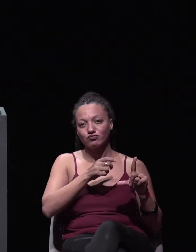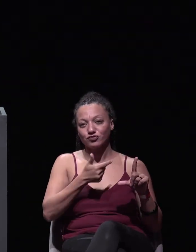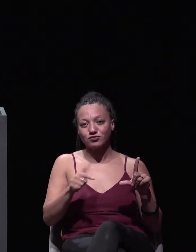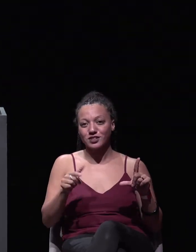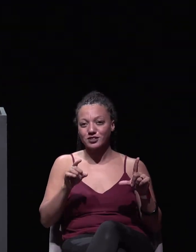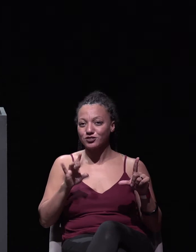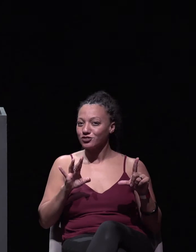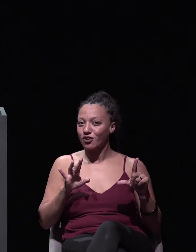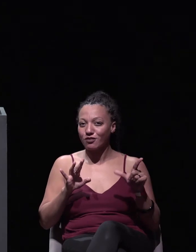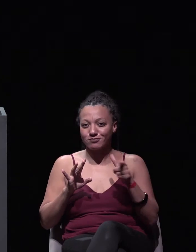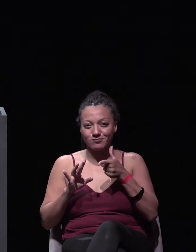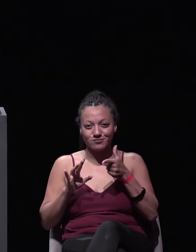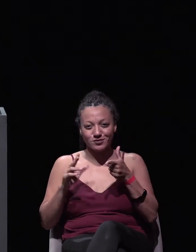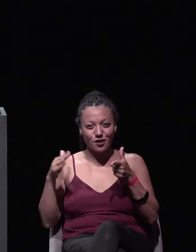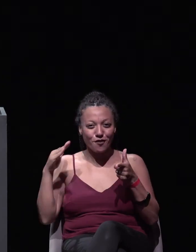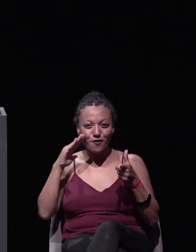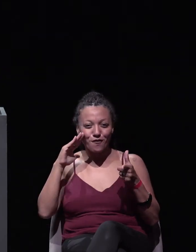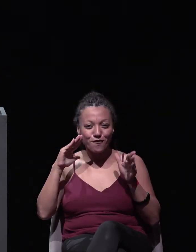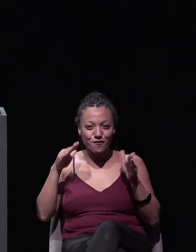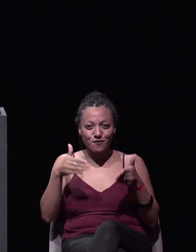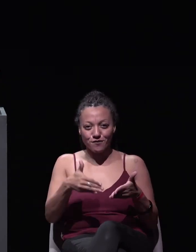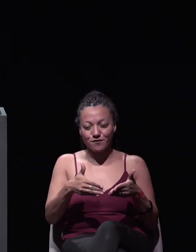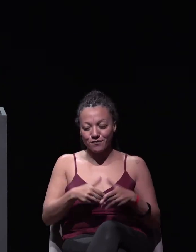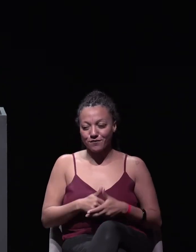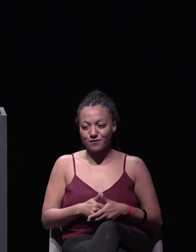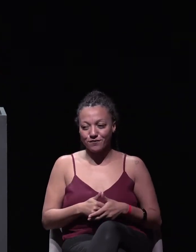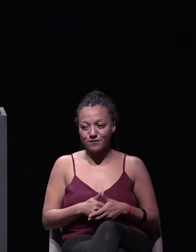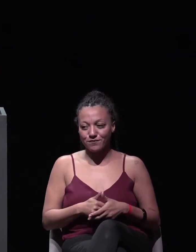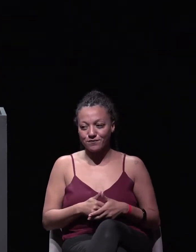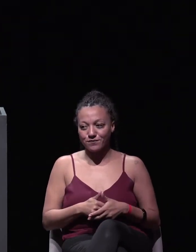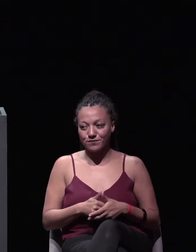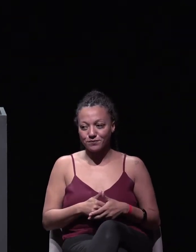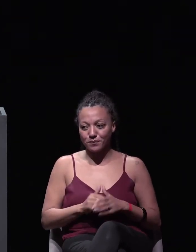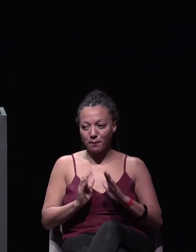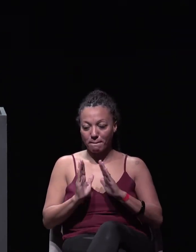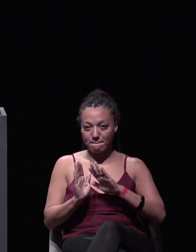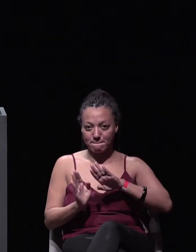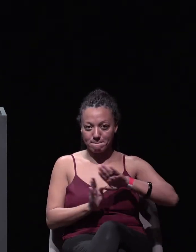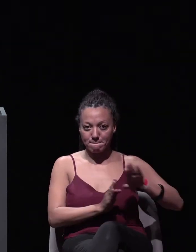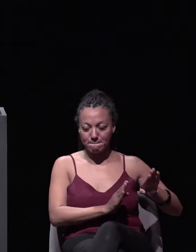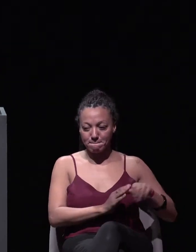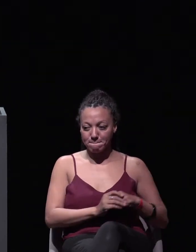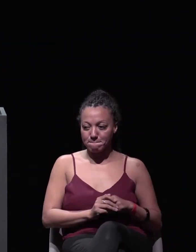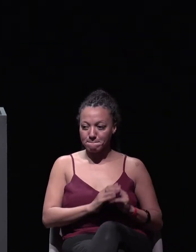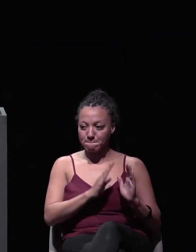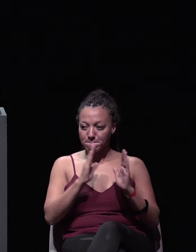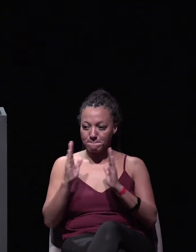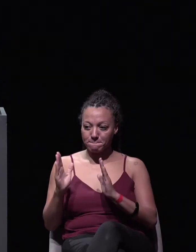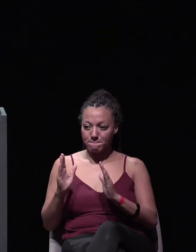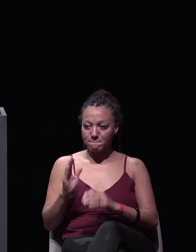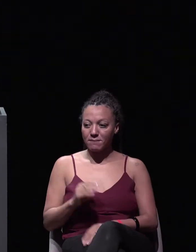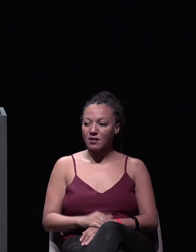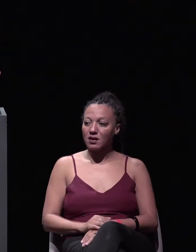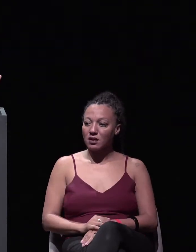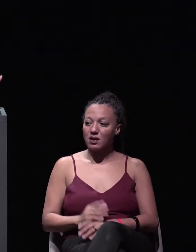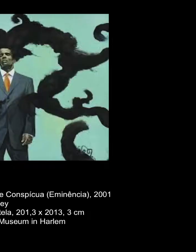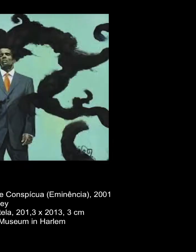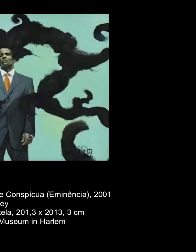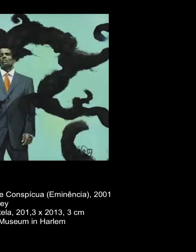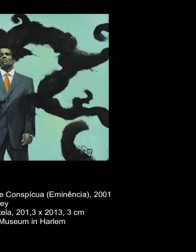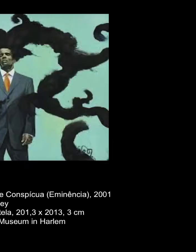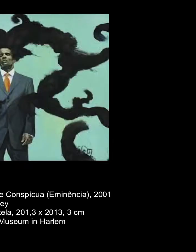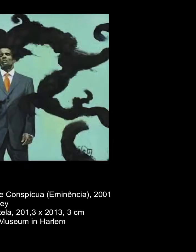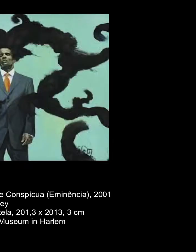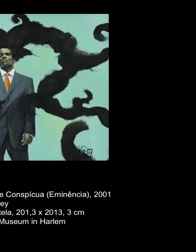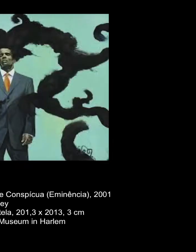ou sexual mesmo, né? O contrário vai fazer esse artista negro que se chama Ciarán Wiley, nessa pintura que